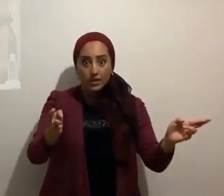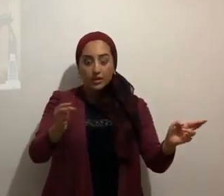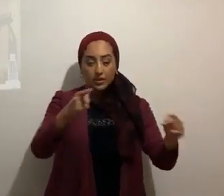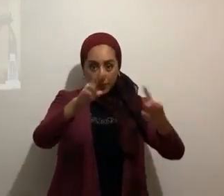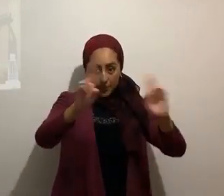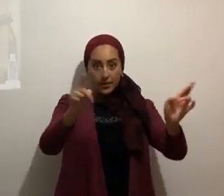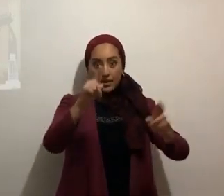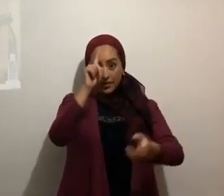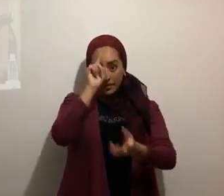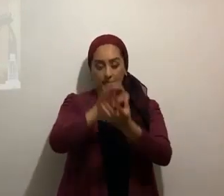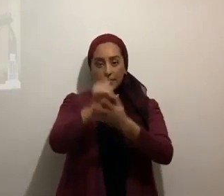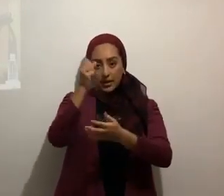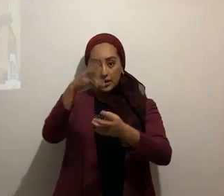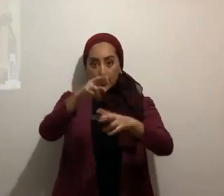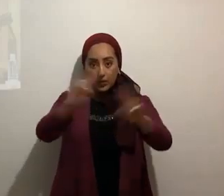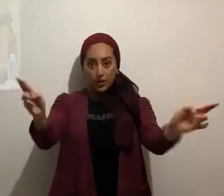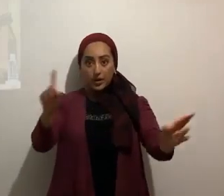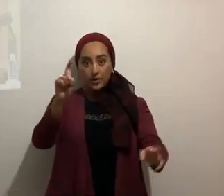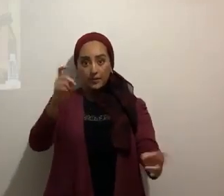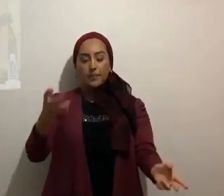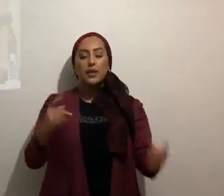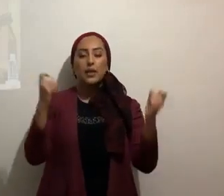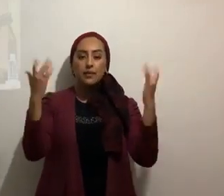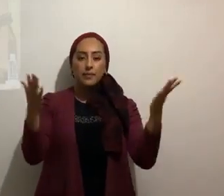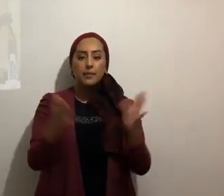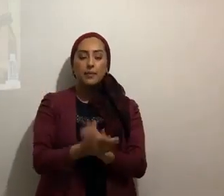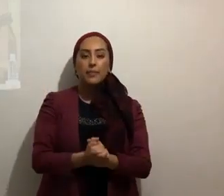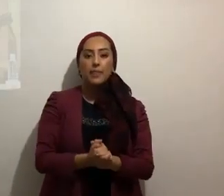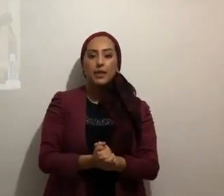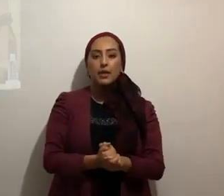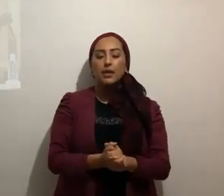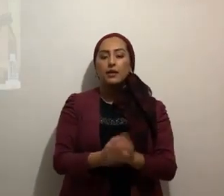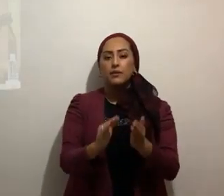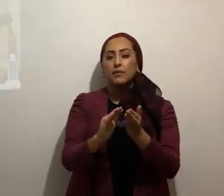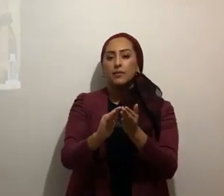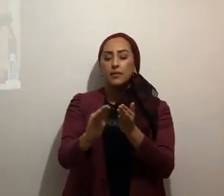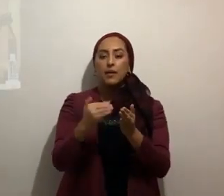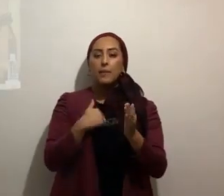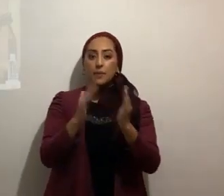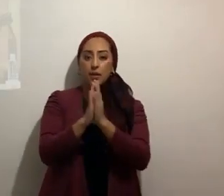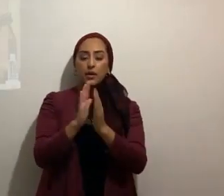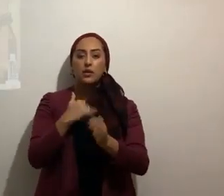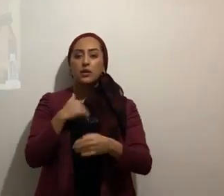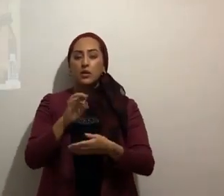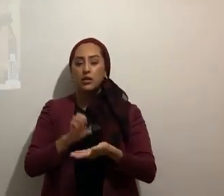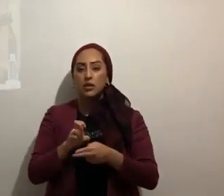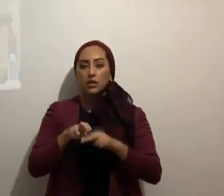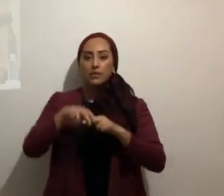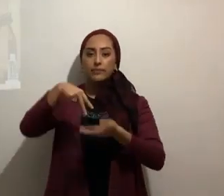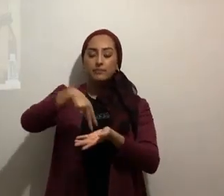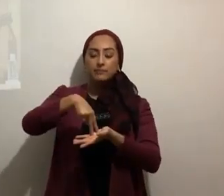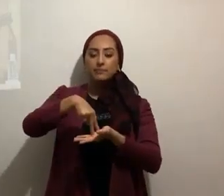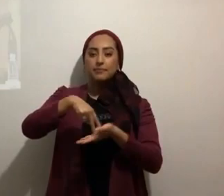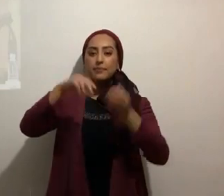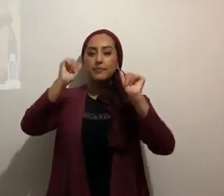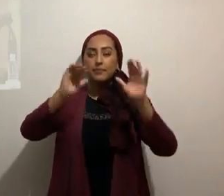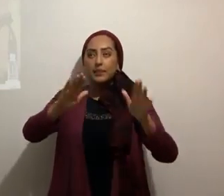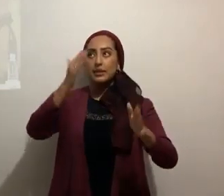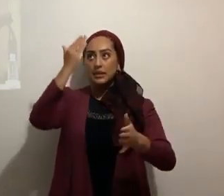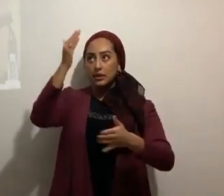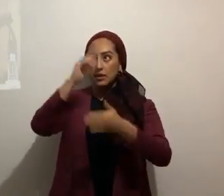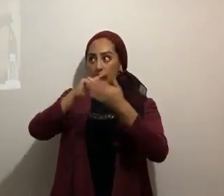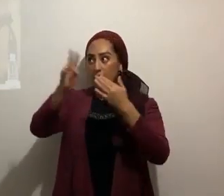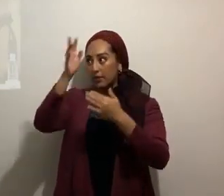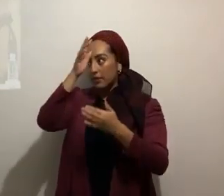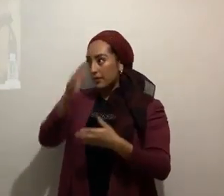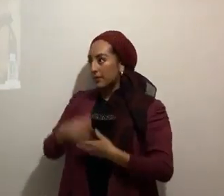mesiánico, mesiánica. Aleluya. Permítame orar, me voy a poner de pie. Bendito es el Abacados.